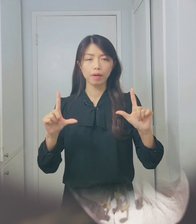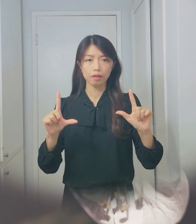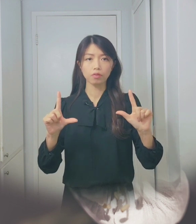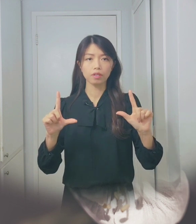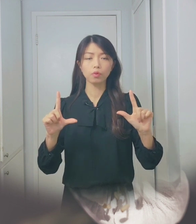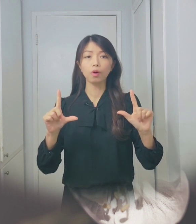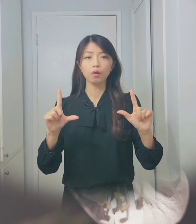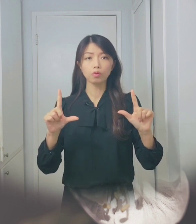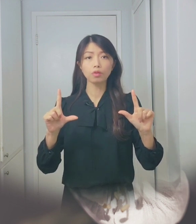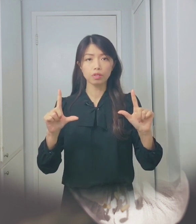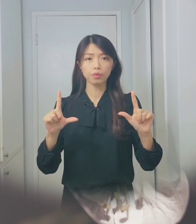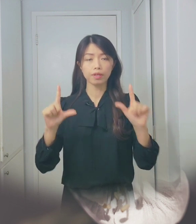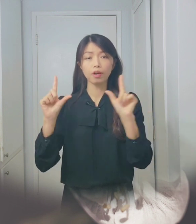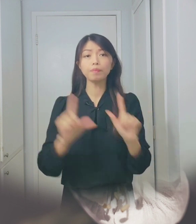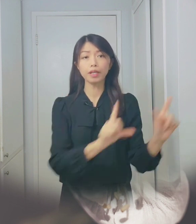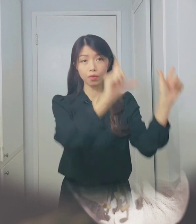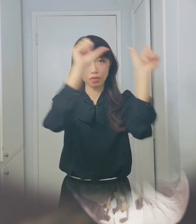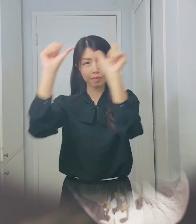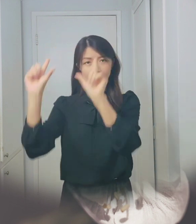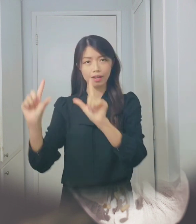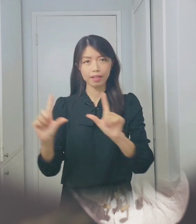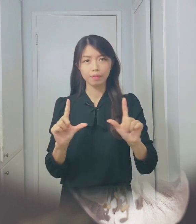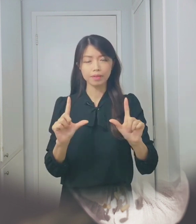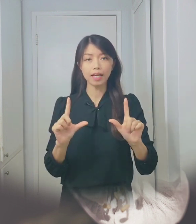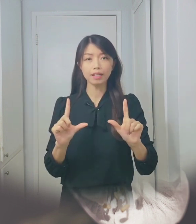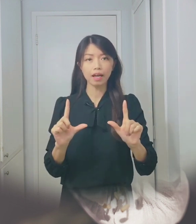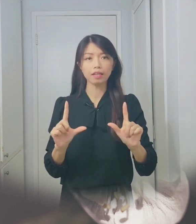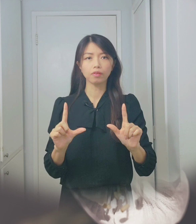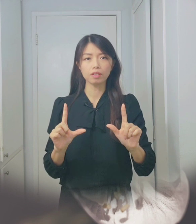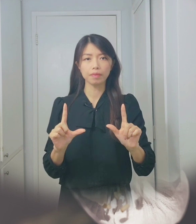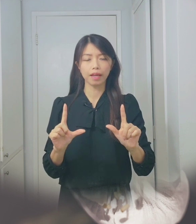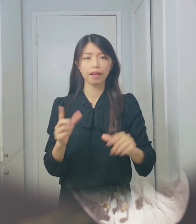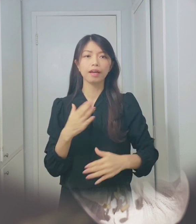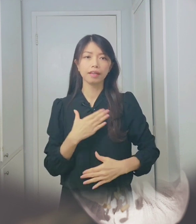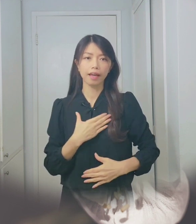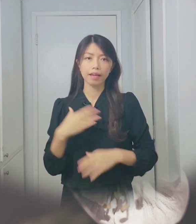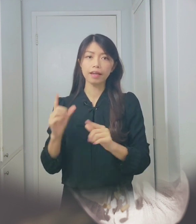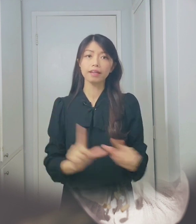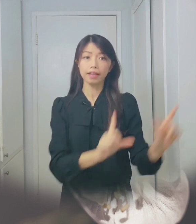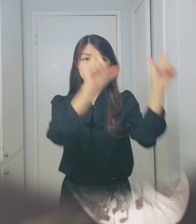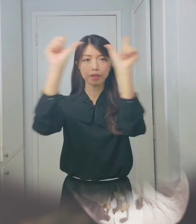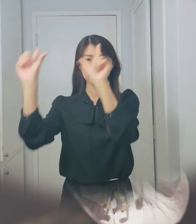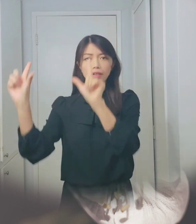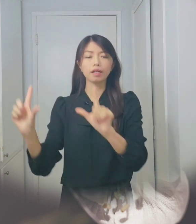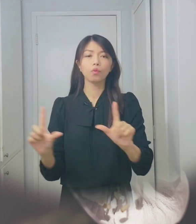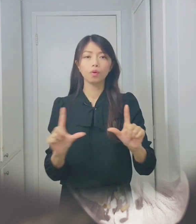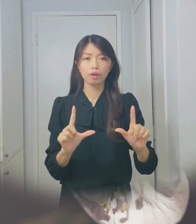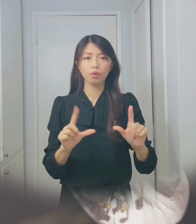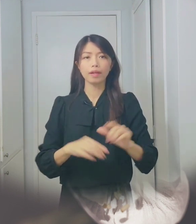니은처럼 만들어 주시고 얼굴을 중심으로 해서 한 바퀴 돌려주시면 돼요. 삶, 살다 이런 뜻입니다. 나의